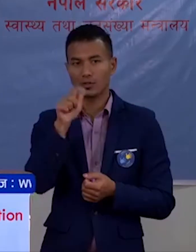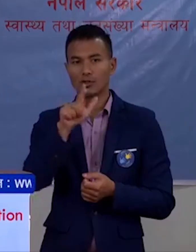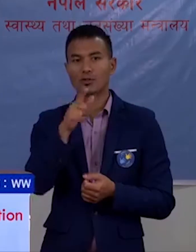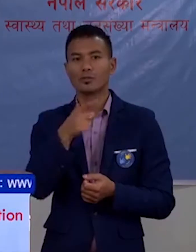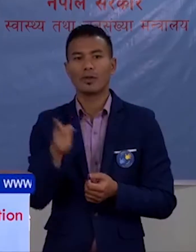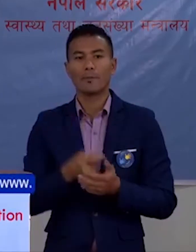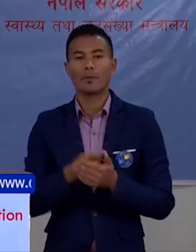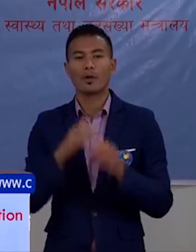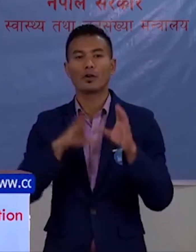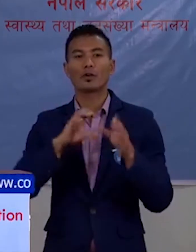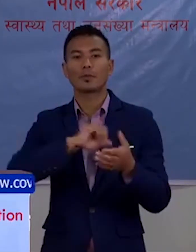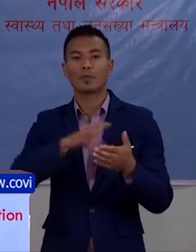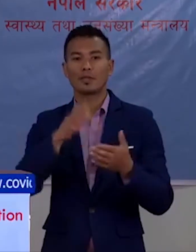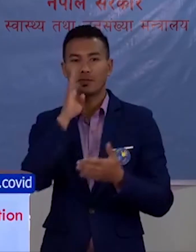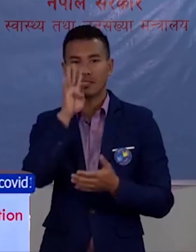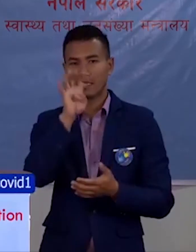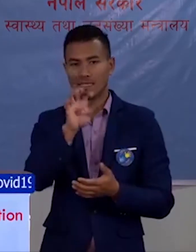7,467, गण्डकी प्रदेशमा